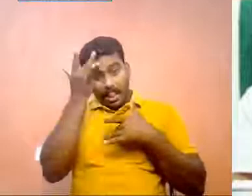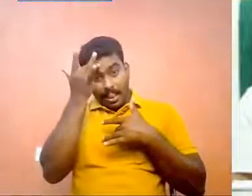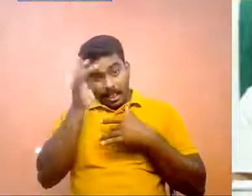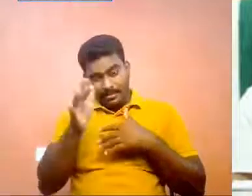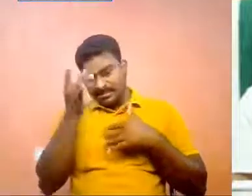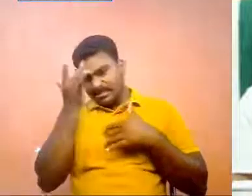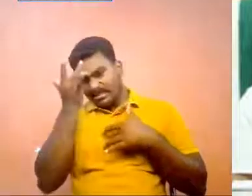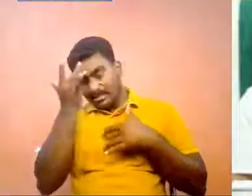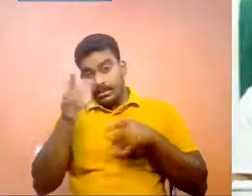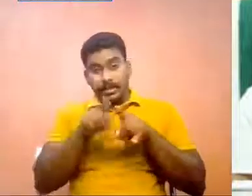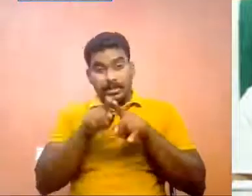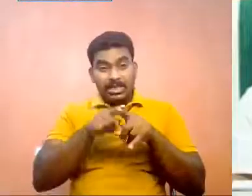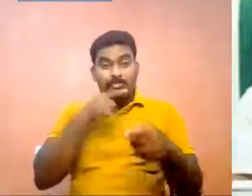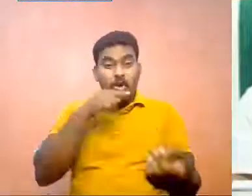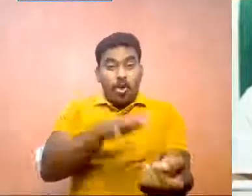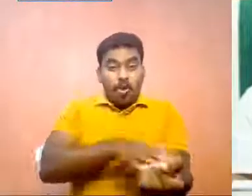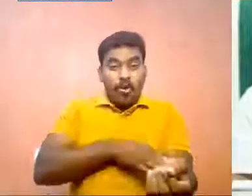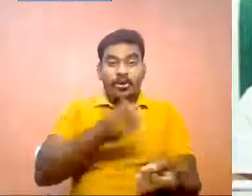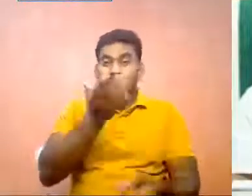പ്രമേഹം,